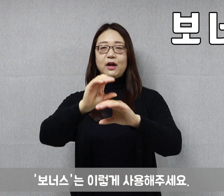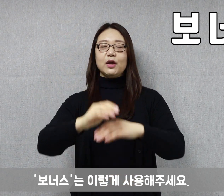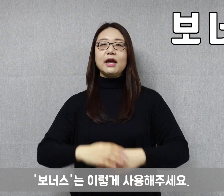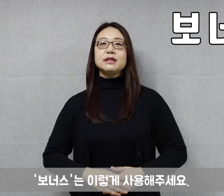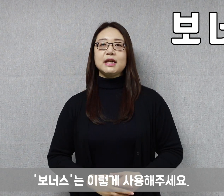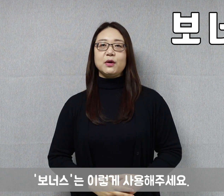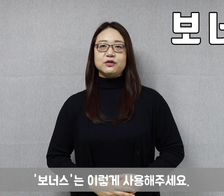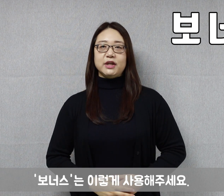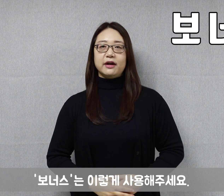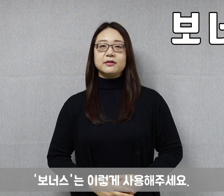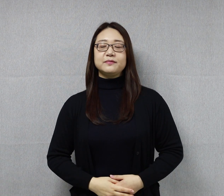이렇게 사용해주세요.